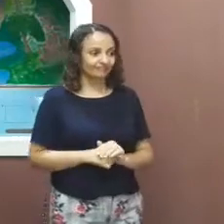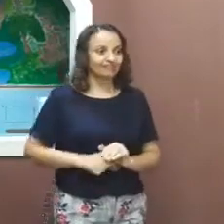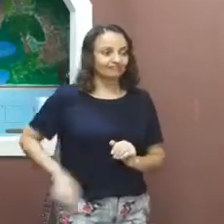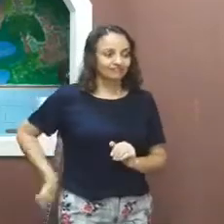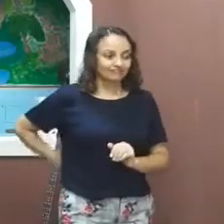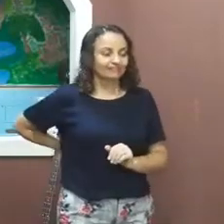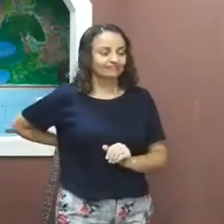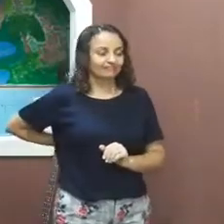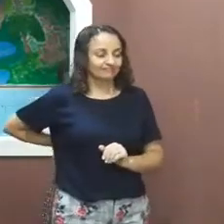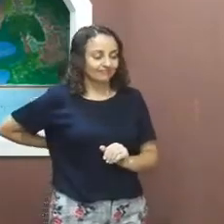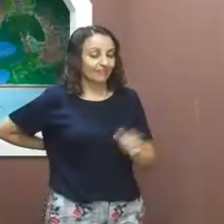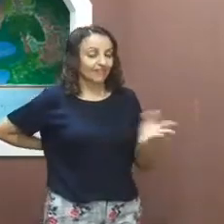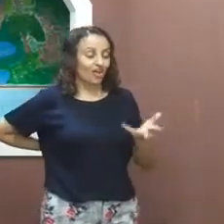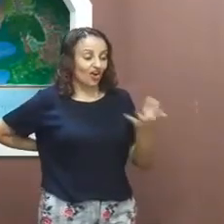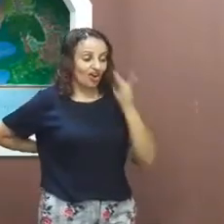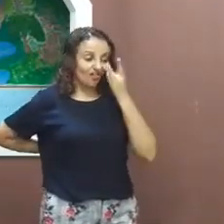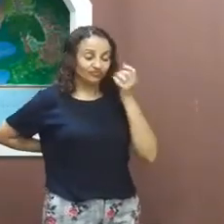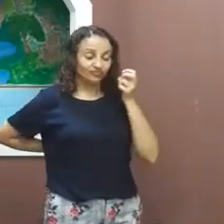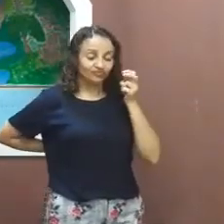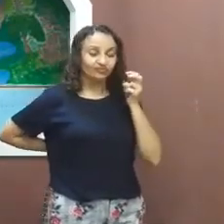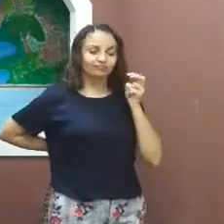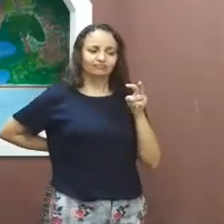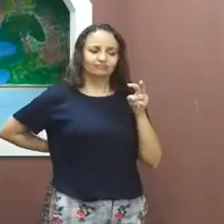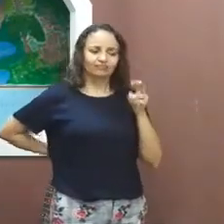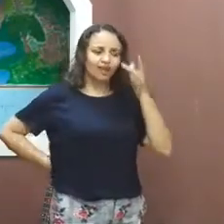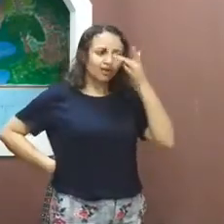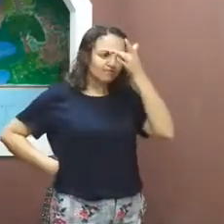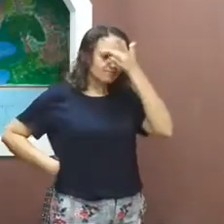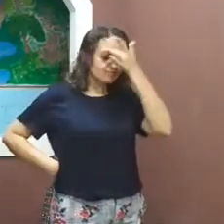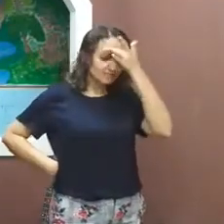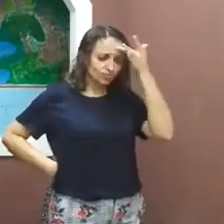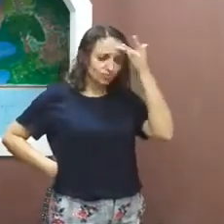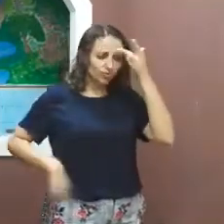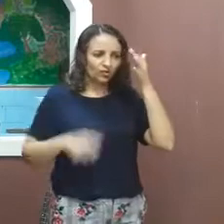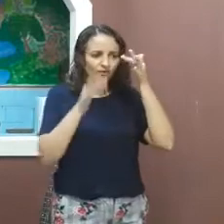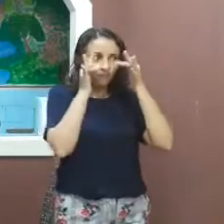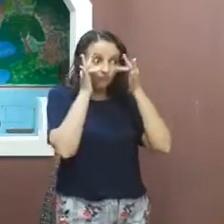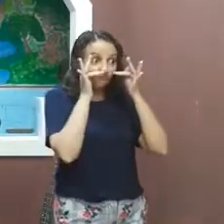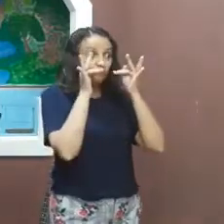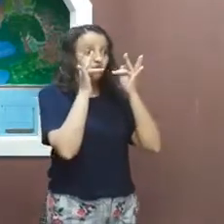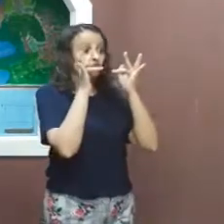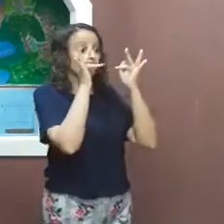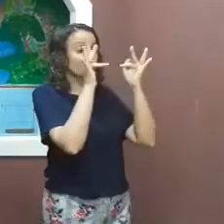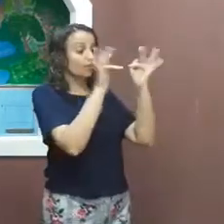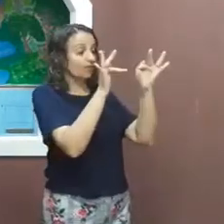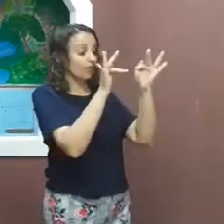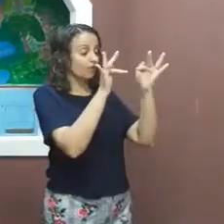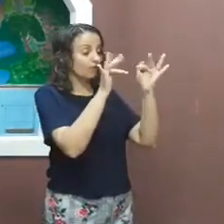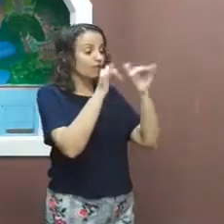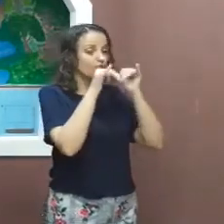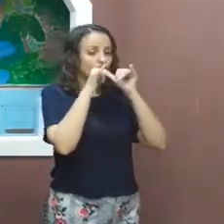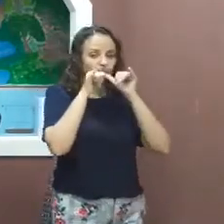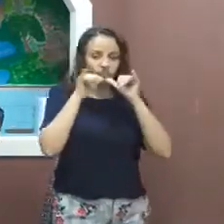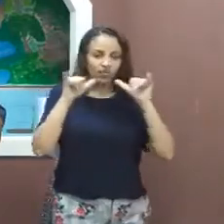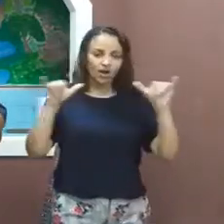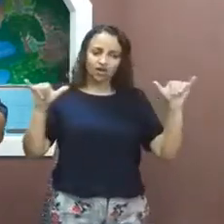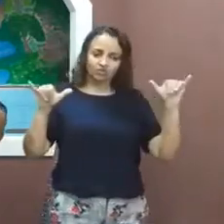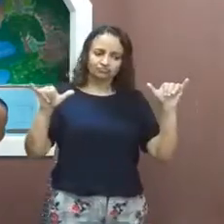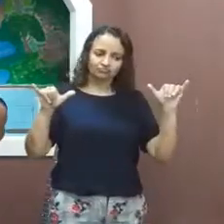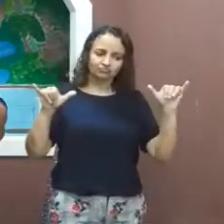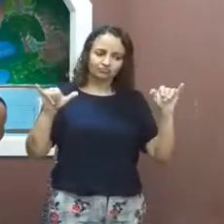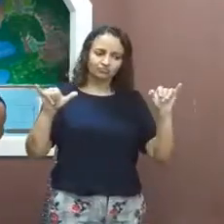Agora que eu vejo, são pessoas fiéis a Deus, dizendo: a suficiência